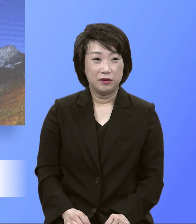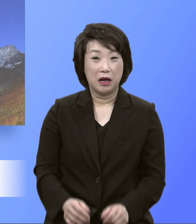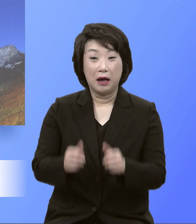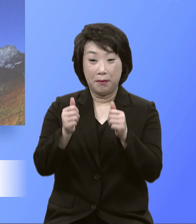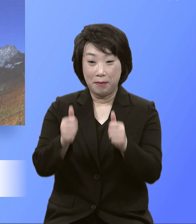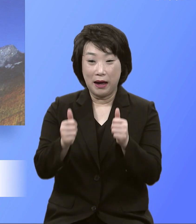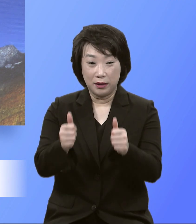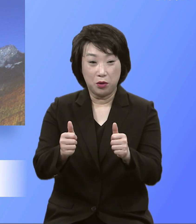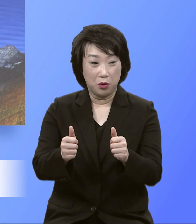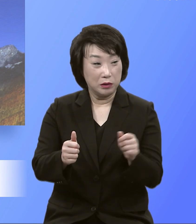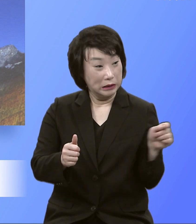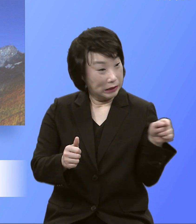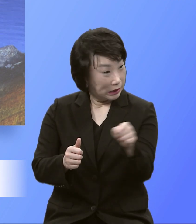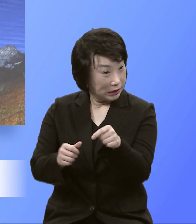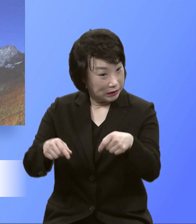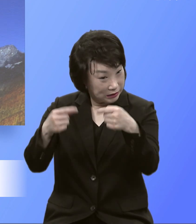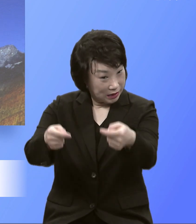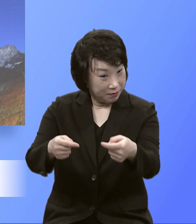마라톤